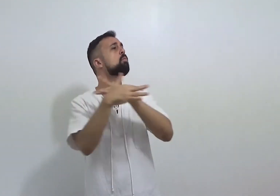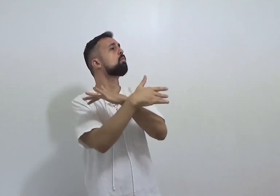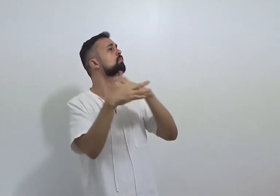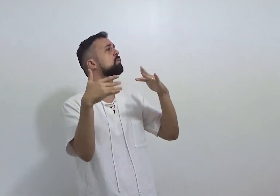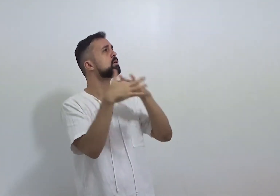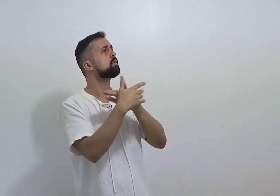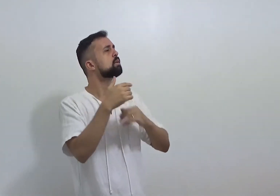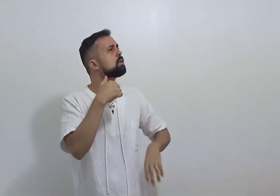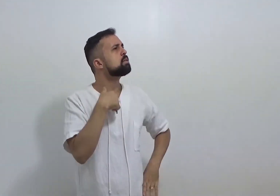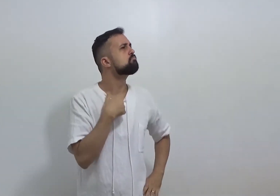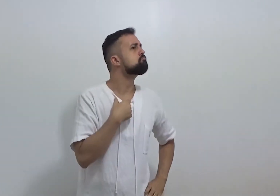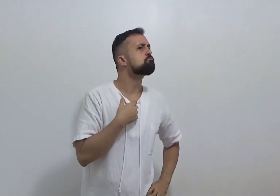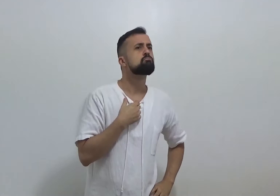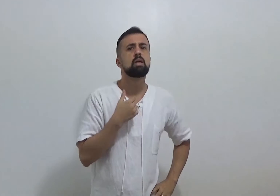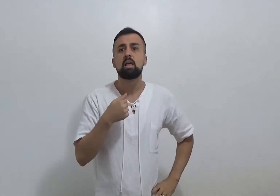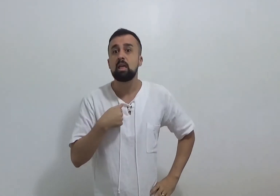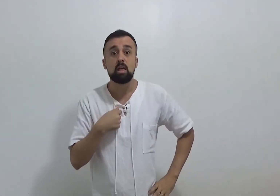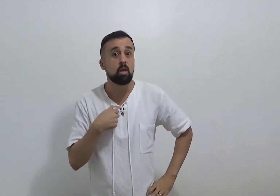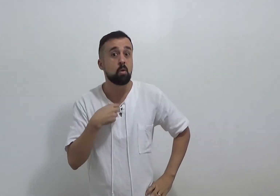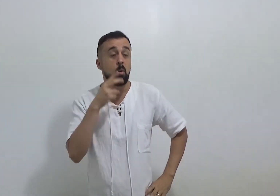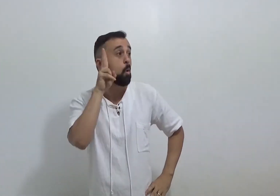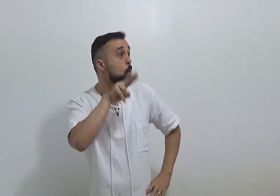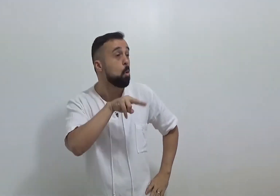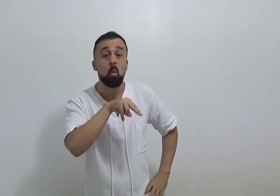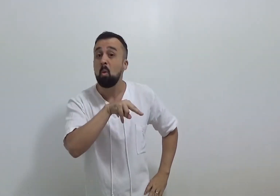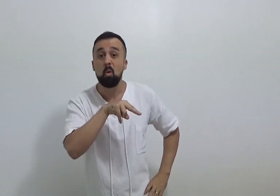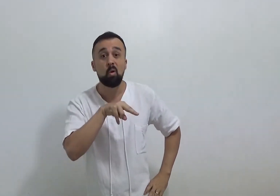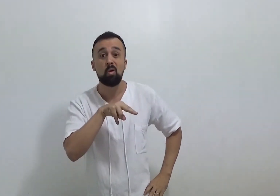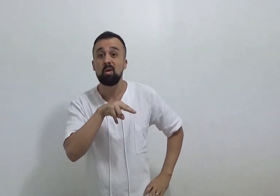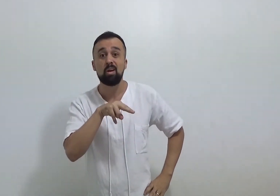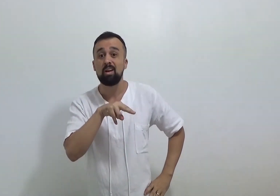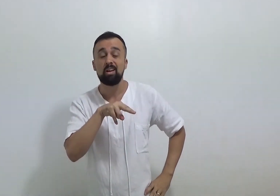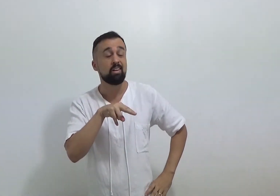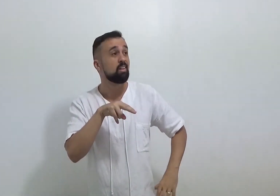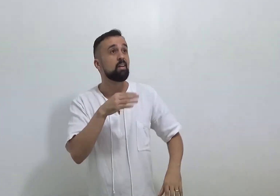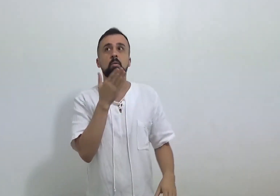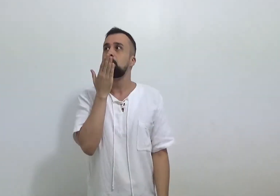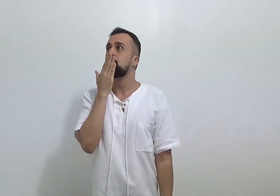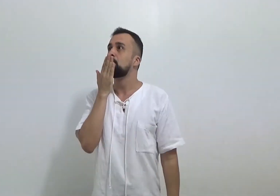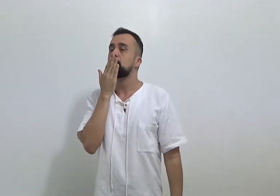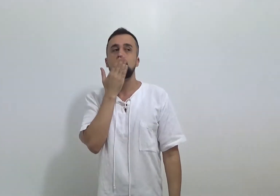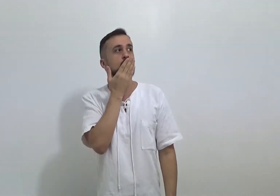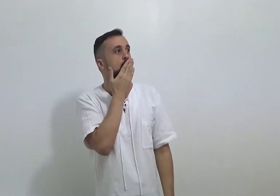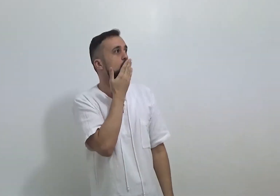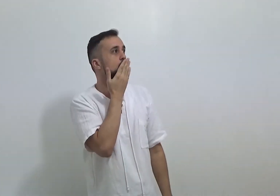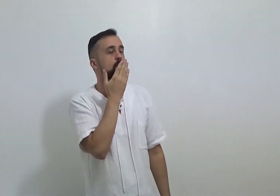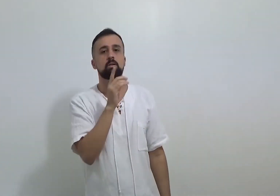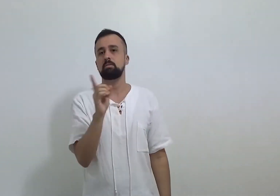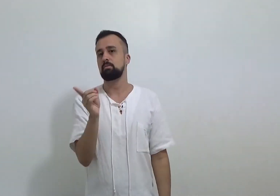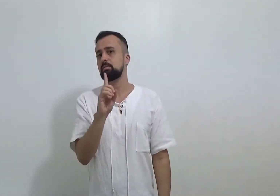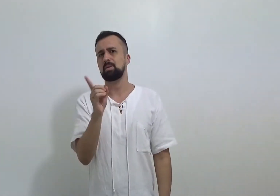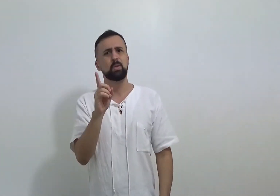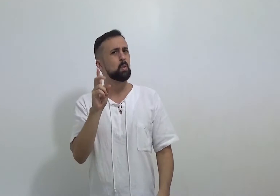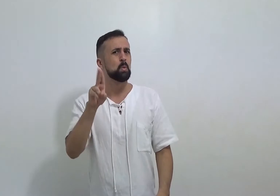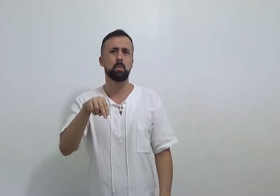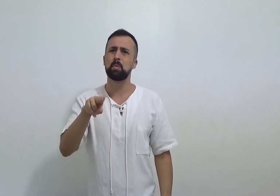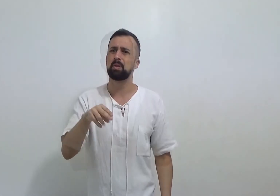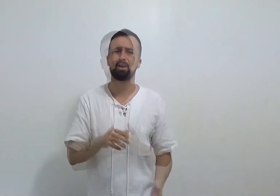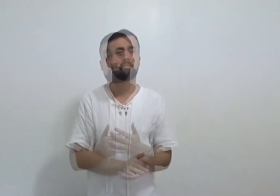Eu vejo sempre pessoas indígenas andando aqui na cidade e na região e eu nunca